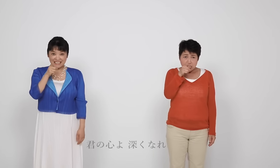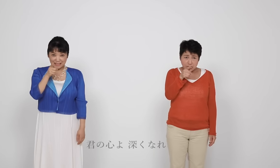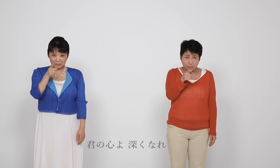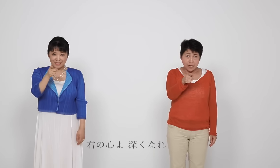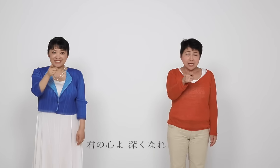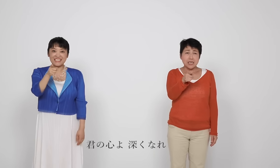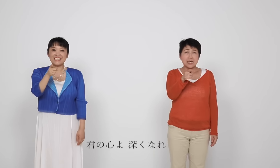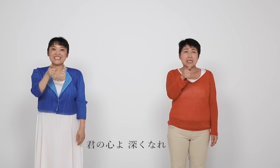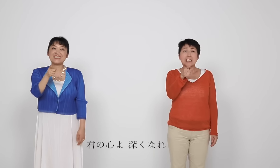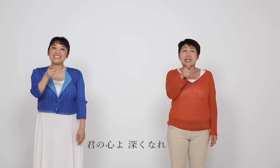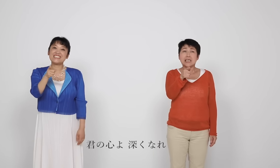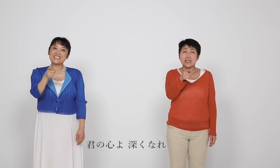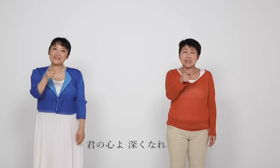君の